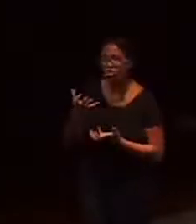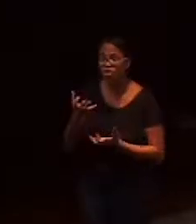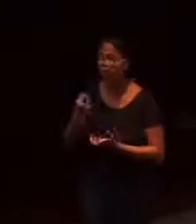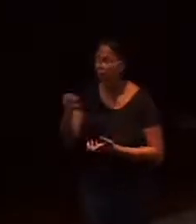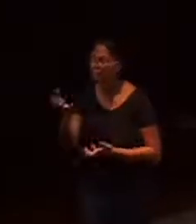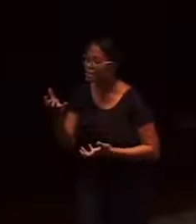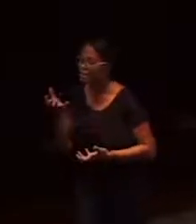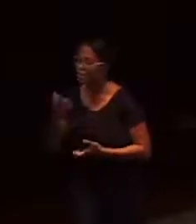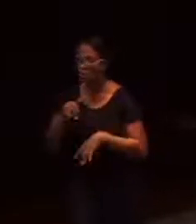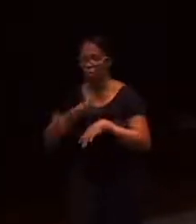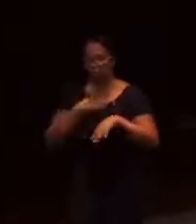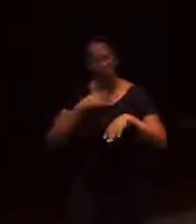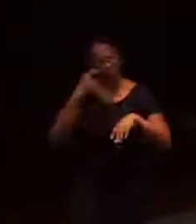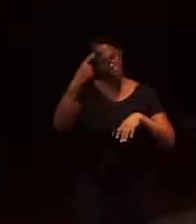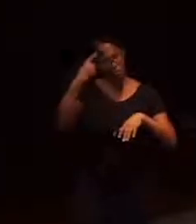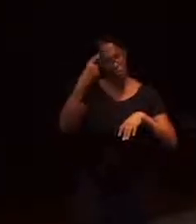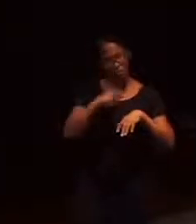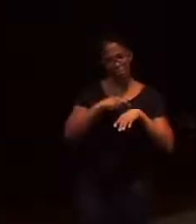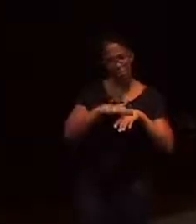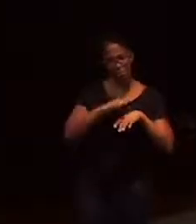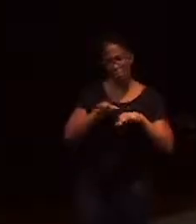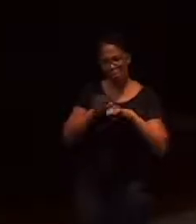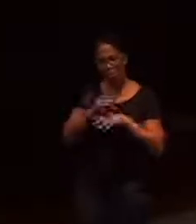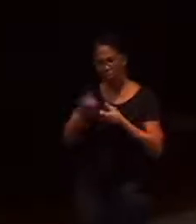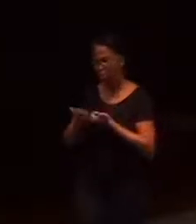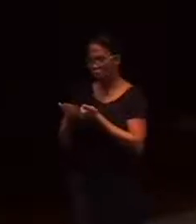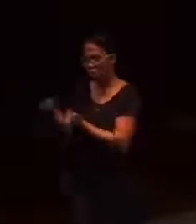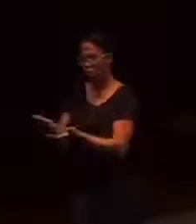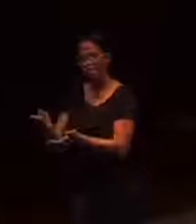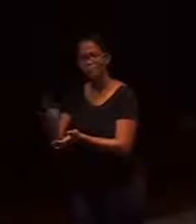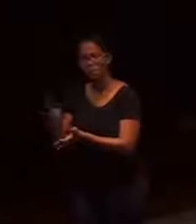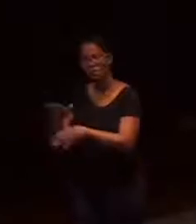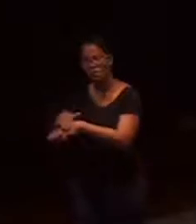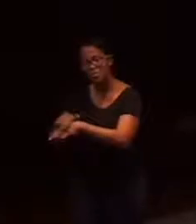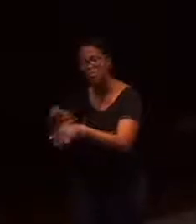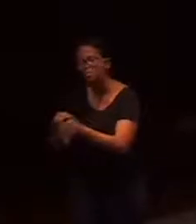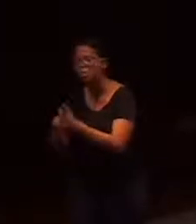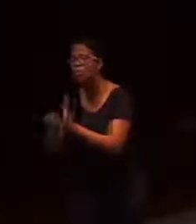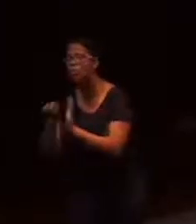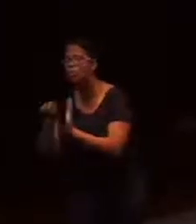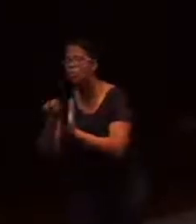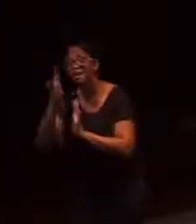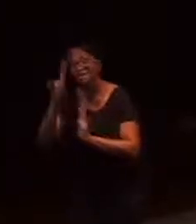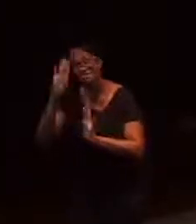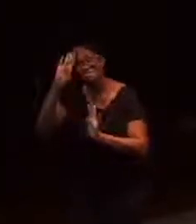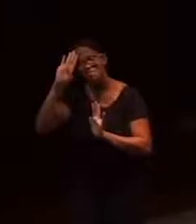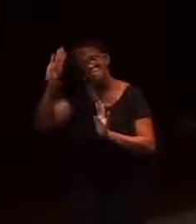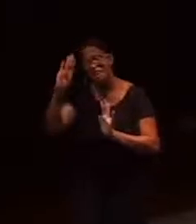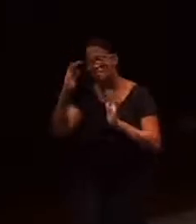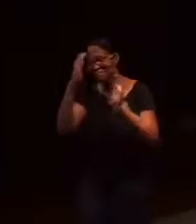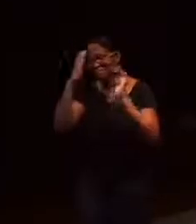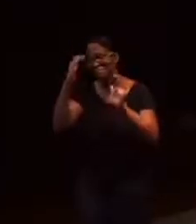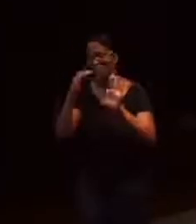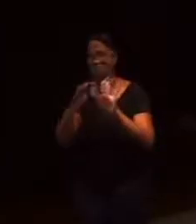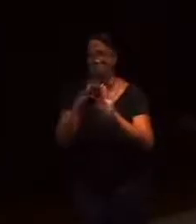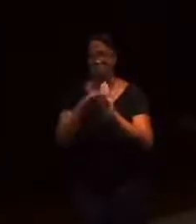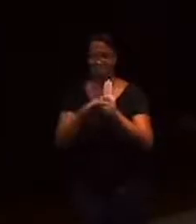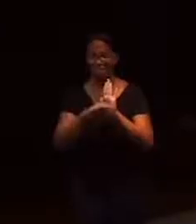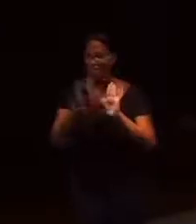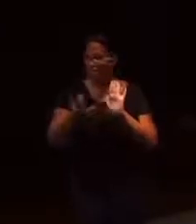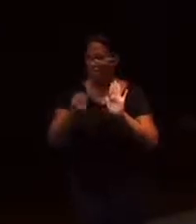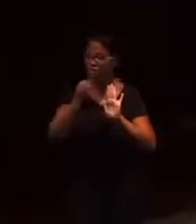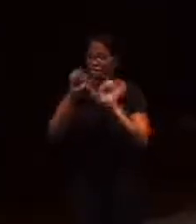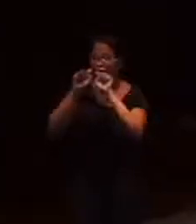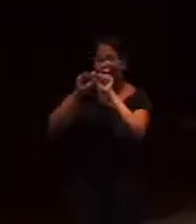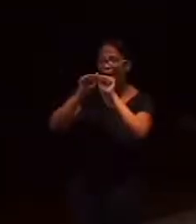que precisam. Esse é um princípio básico. Só que esses princípios muitas vezes não estão dados. Isso é importante que todos